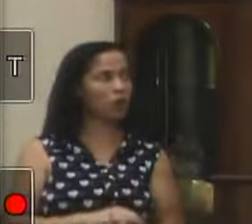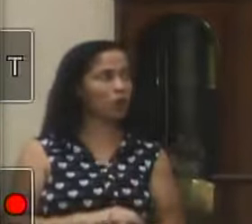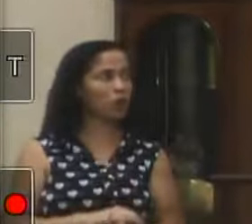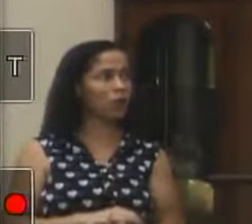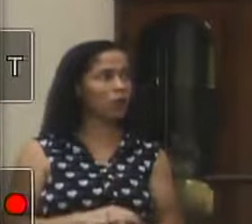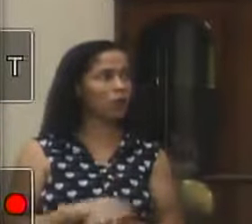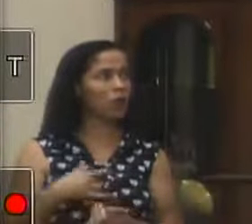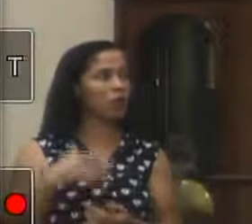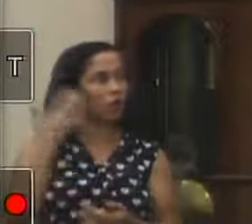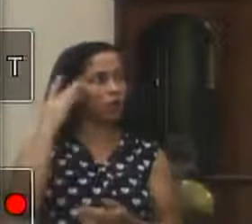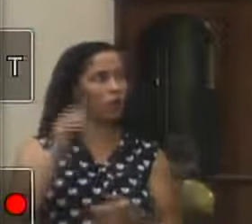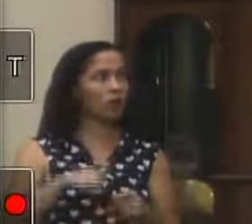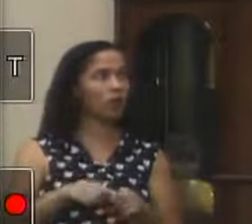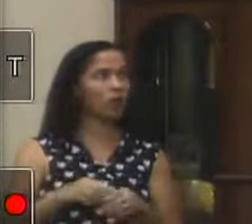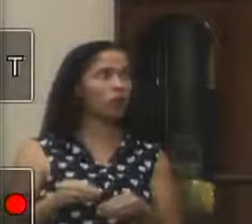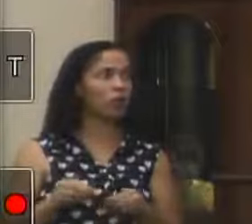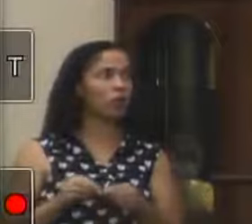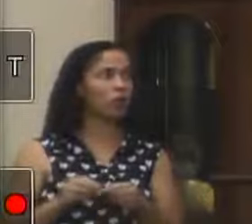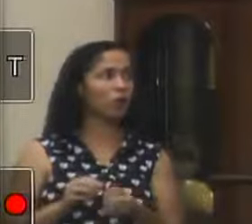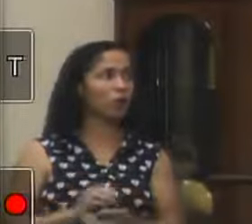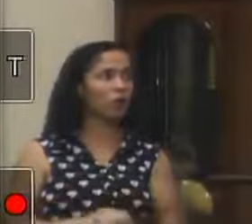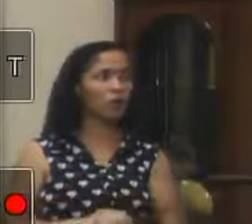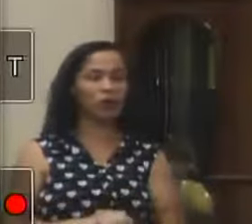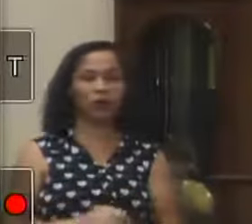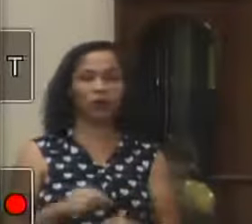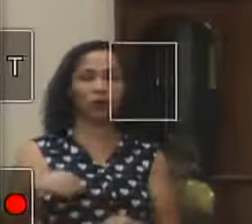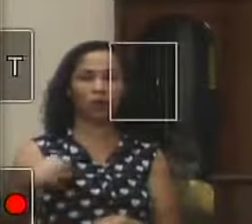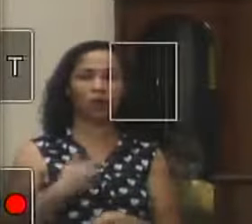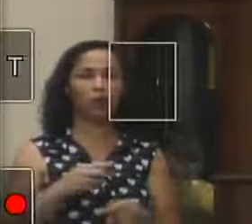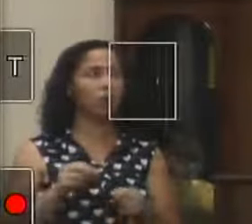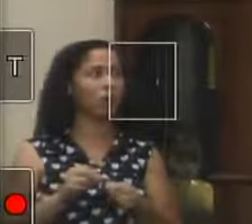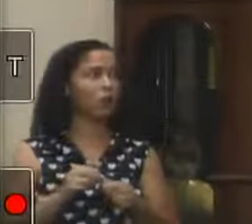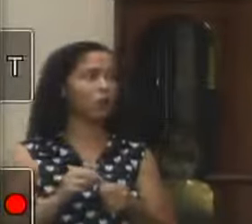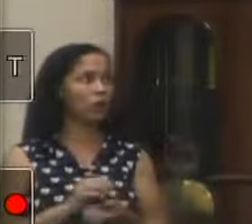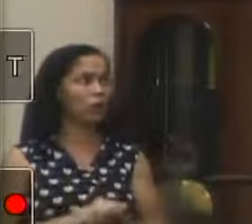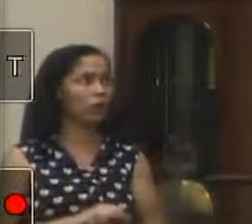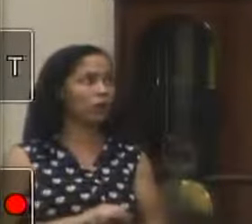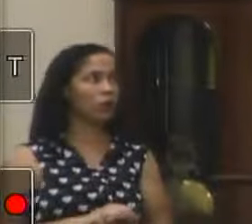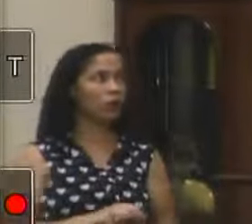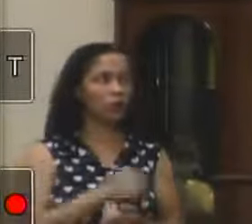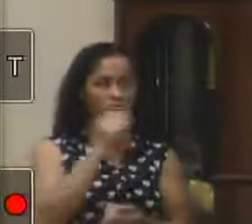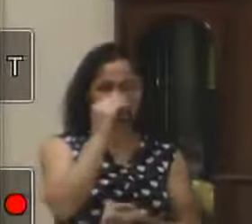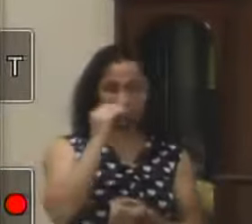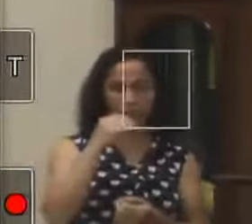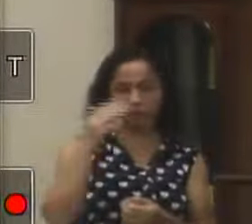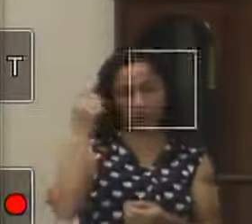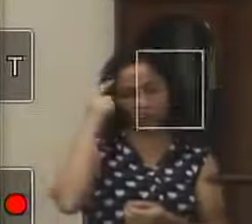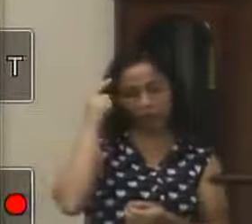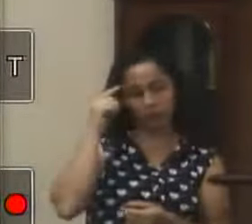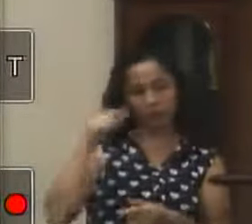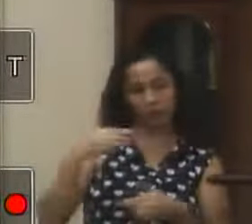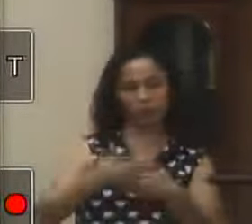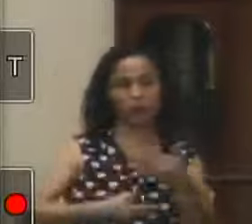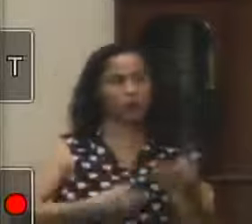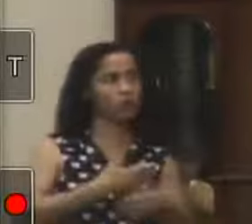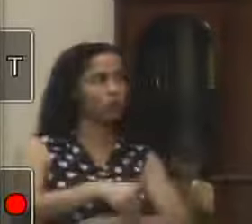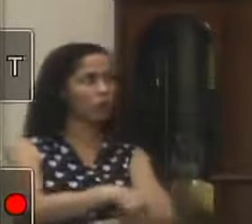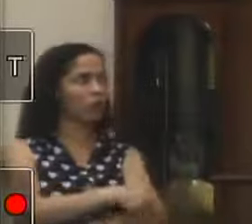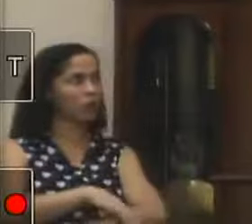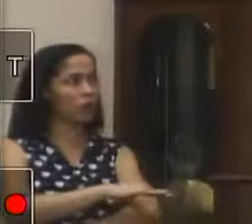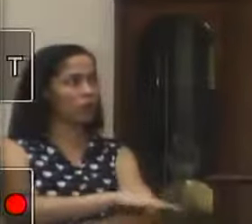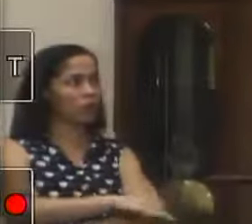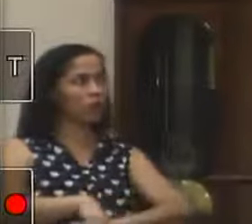eu acho que vai ter que ser empregada. A gente, na verdade, até né, em ideias que a gente já vinha trocando, em calçadas.